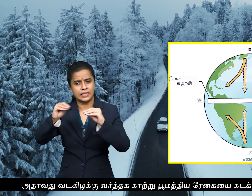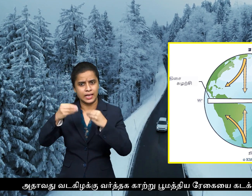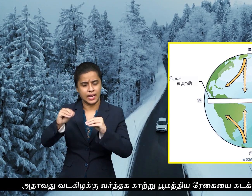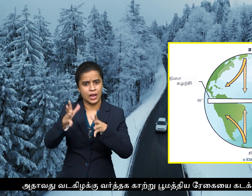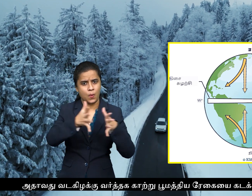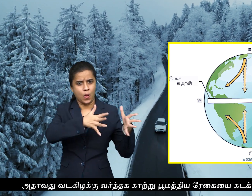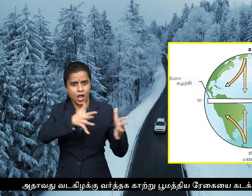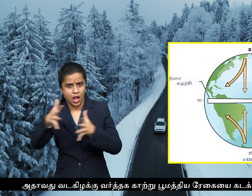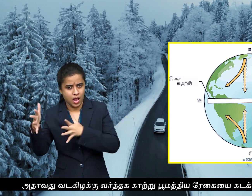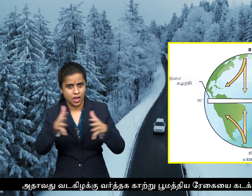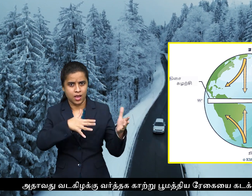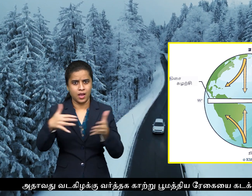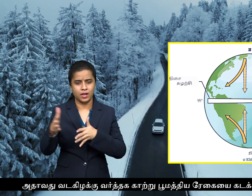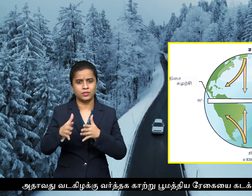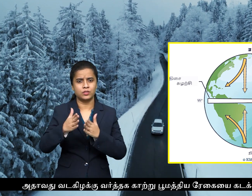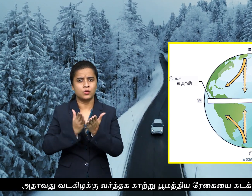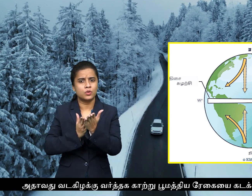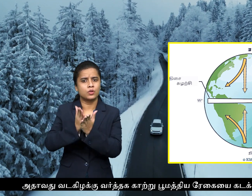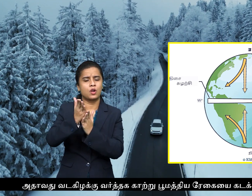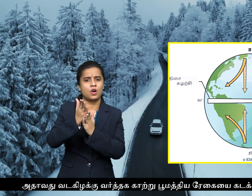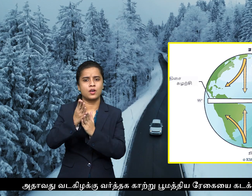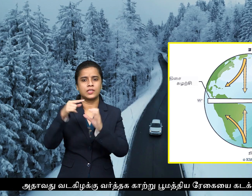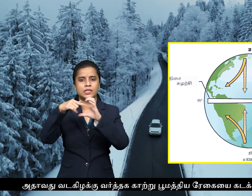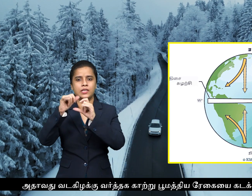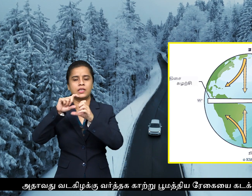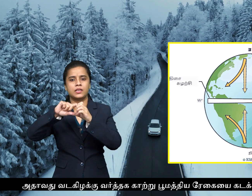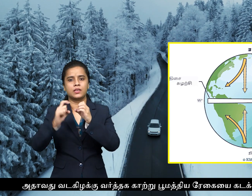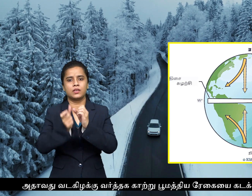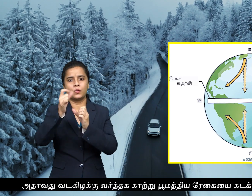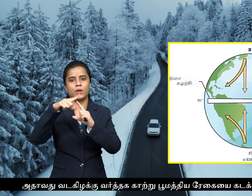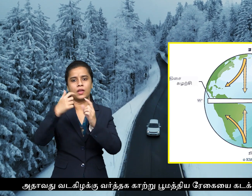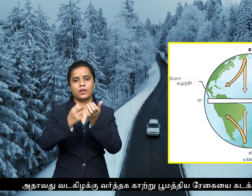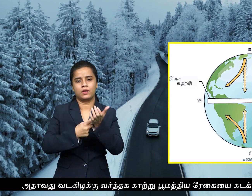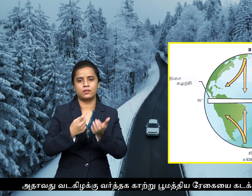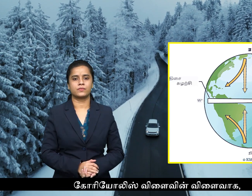அதாவது வடகிழக்கு வர்த்தக காற்று பூமத்திய ரேகையை கடக்கிறது.